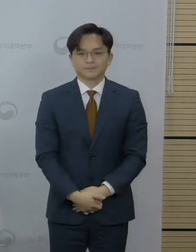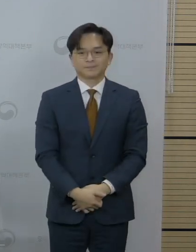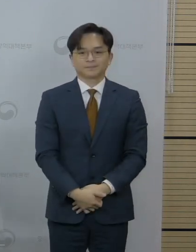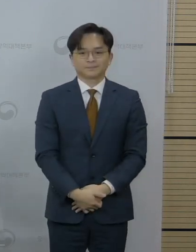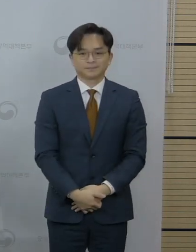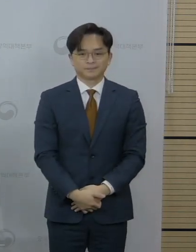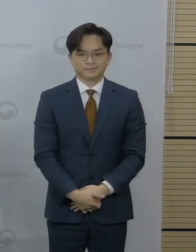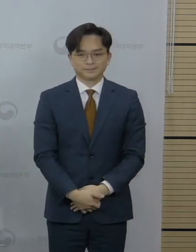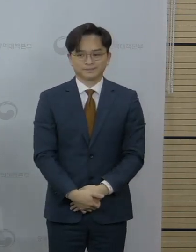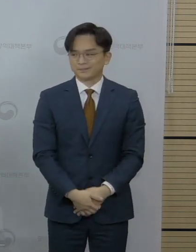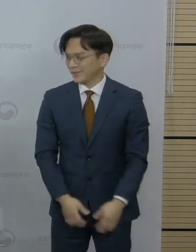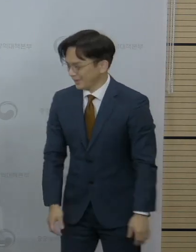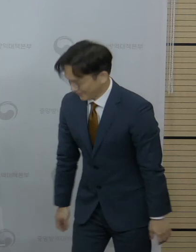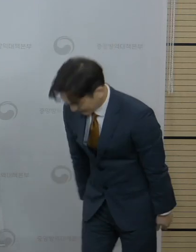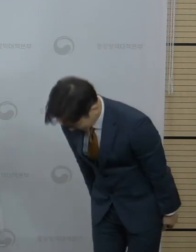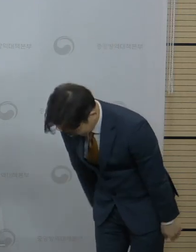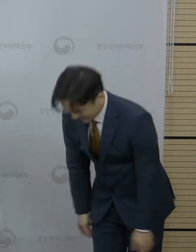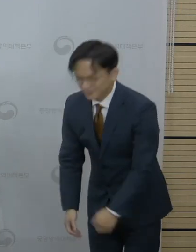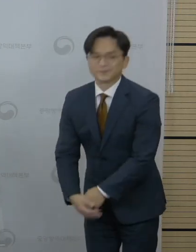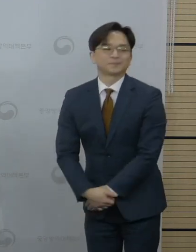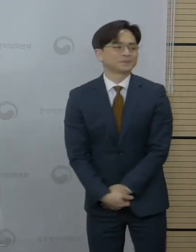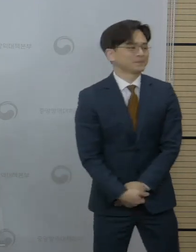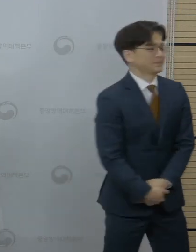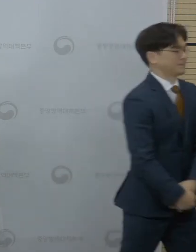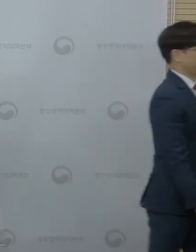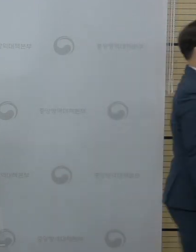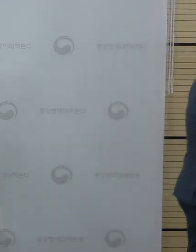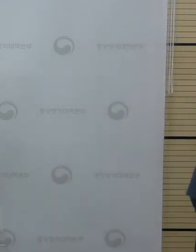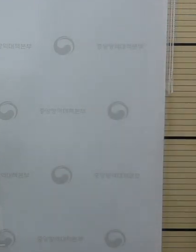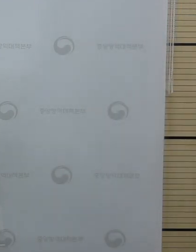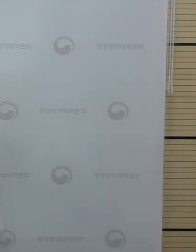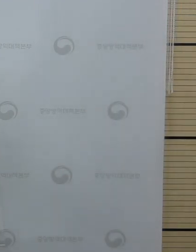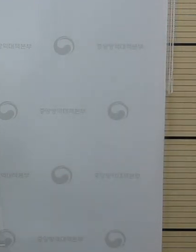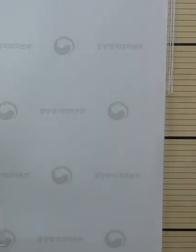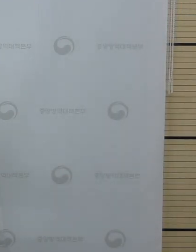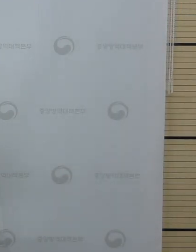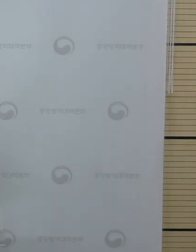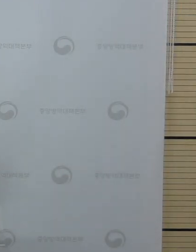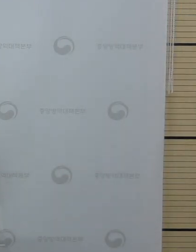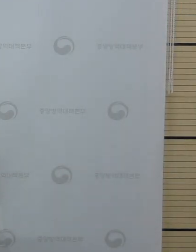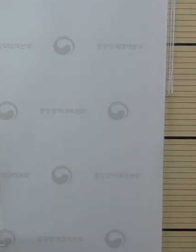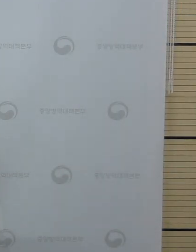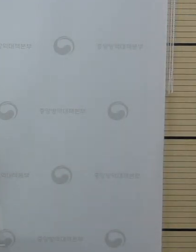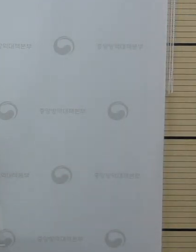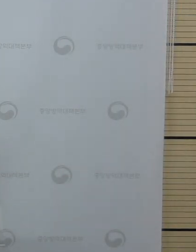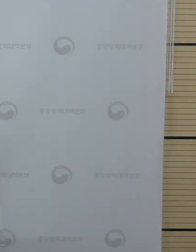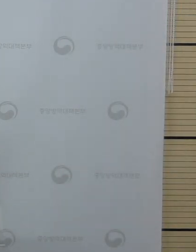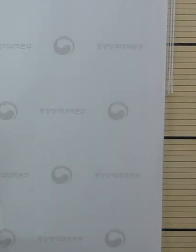오늘 수어 통역은 권동호, 신환희 통역사님 고생해 주셨습니다.